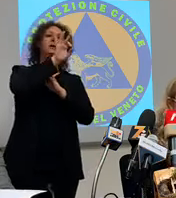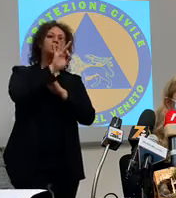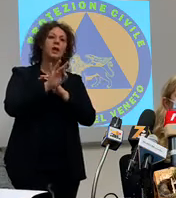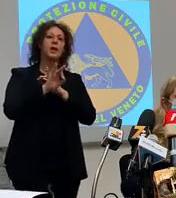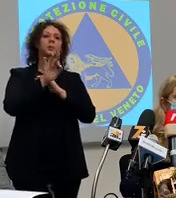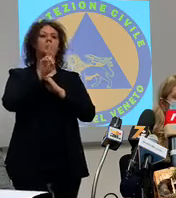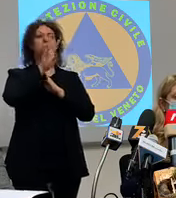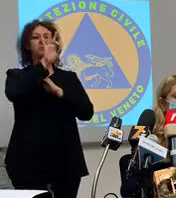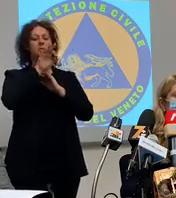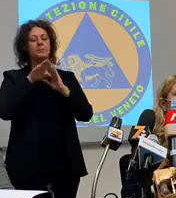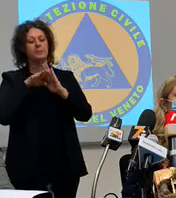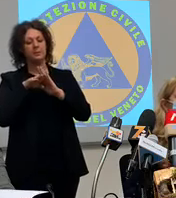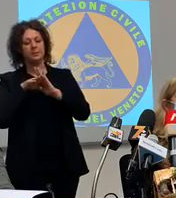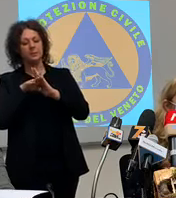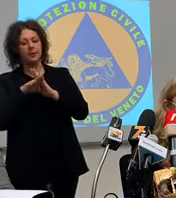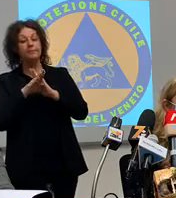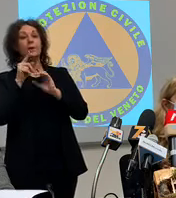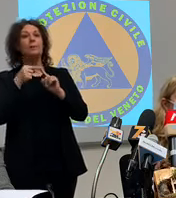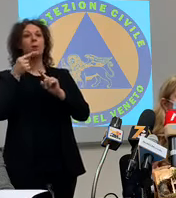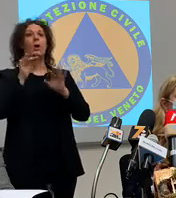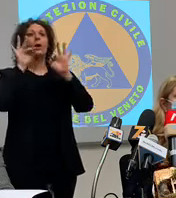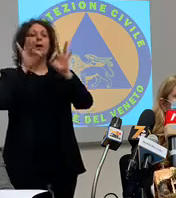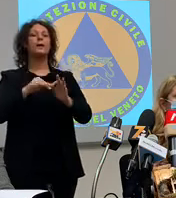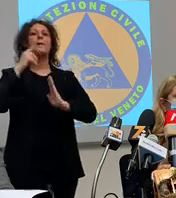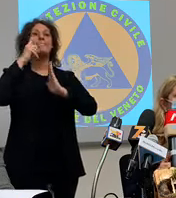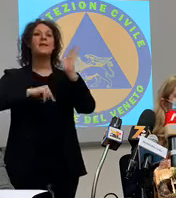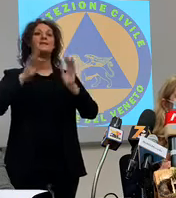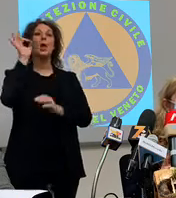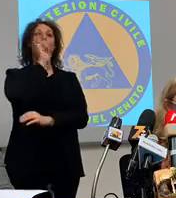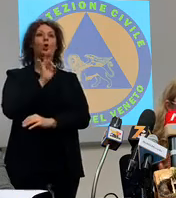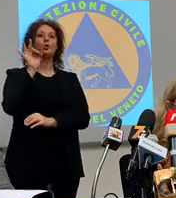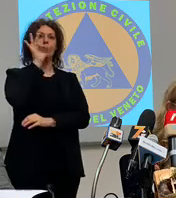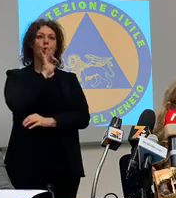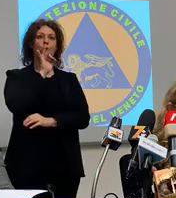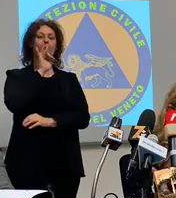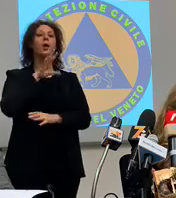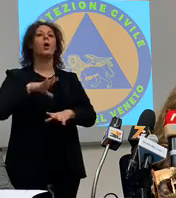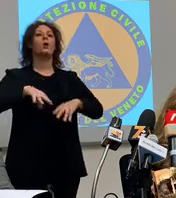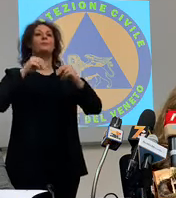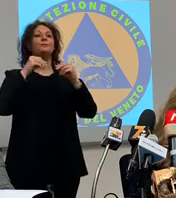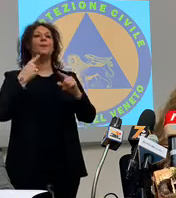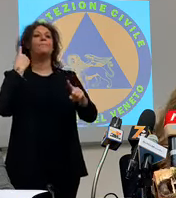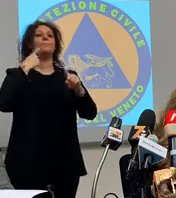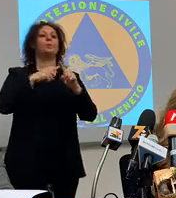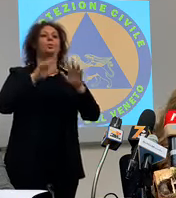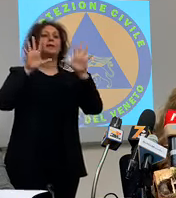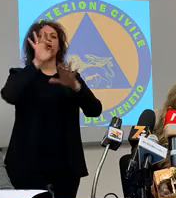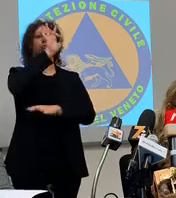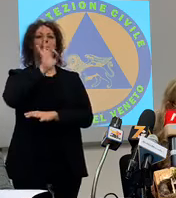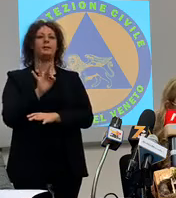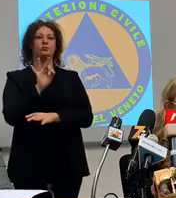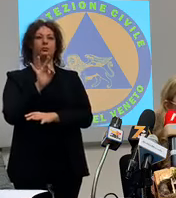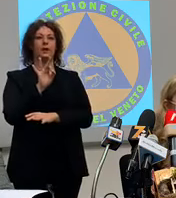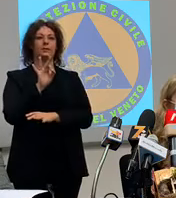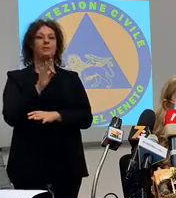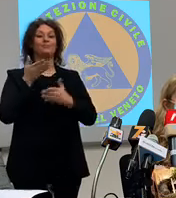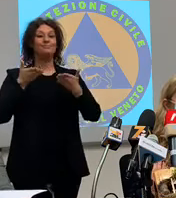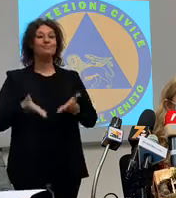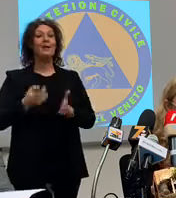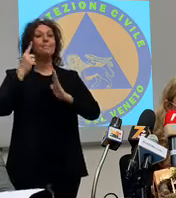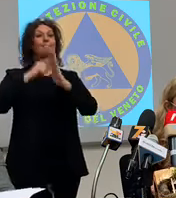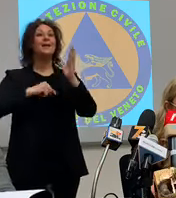ottobre e ad ottobre verso la fine di ottobre abbiamo un più 10% nel mese di novembre